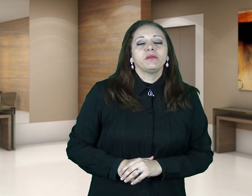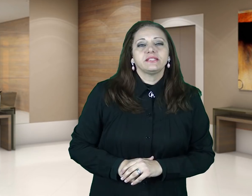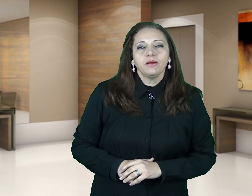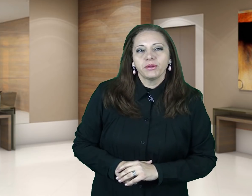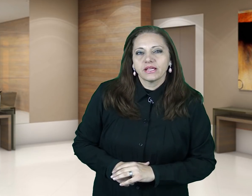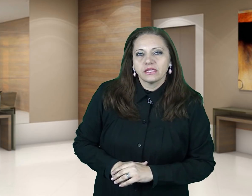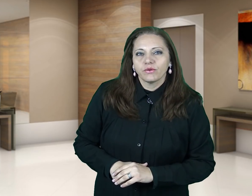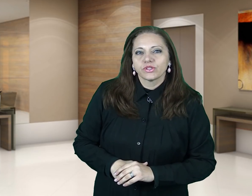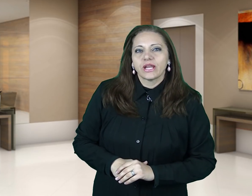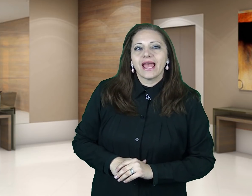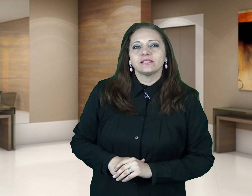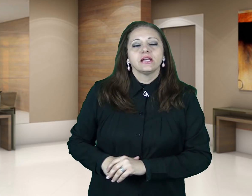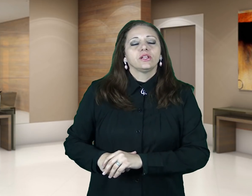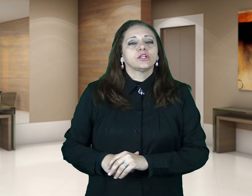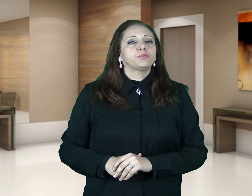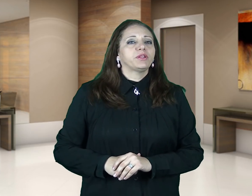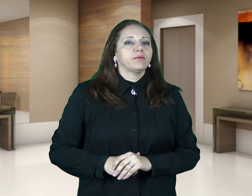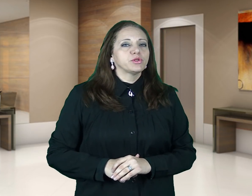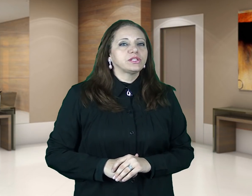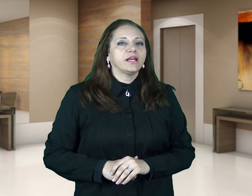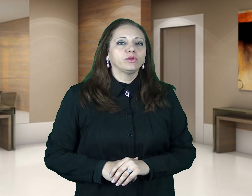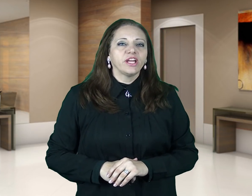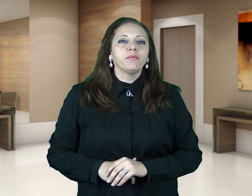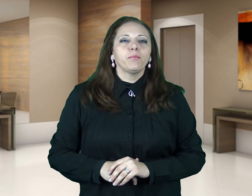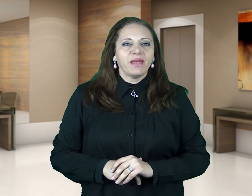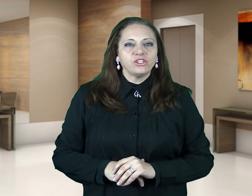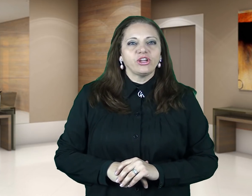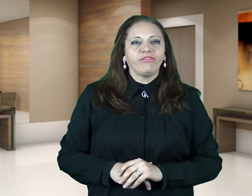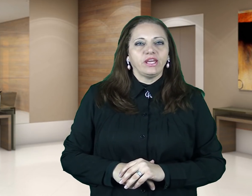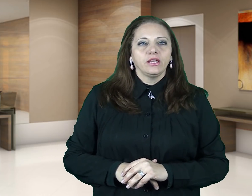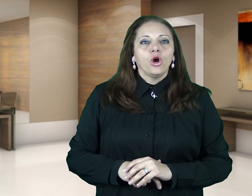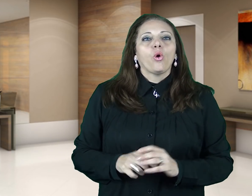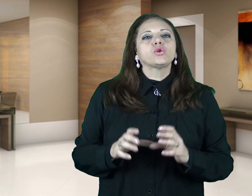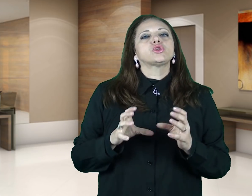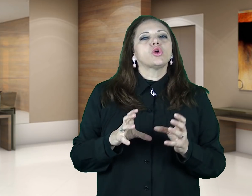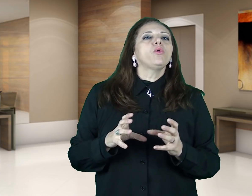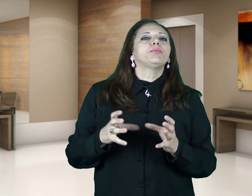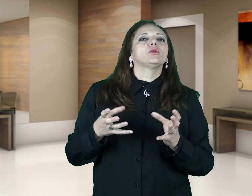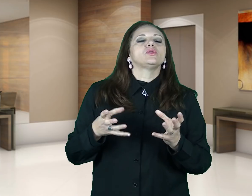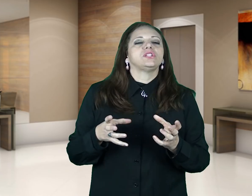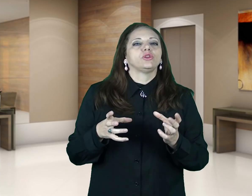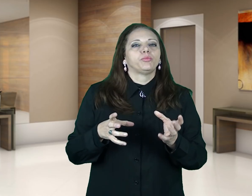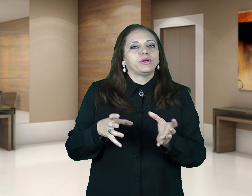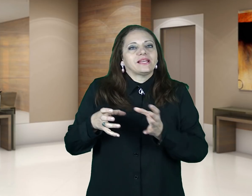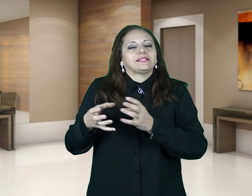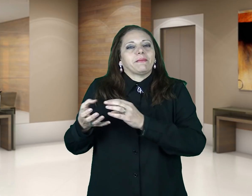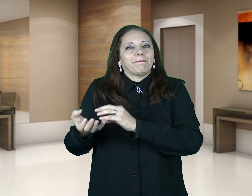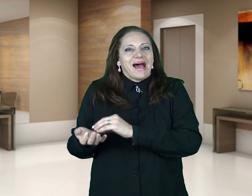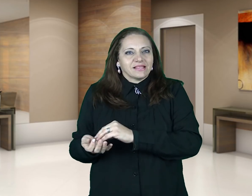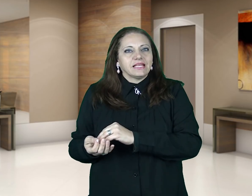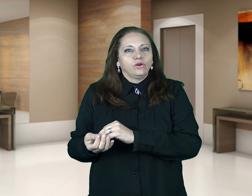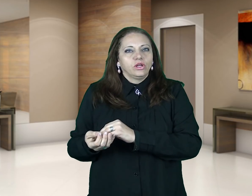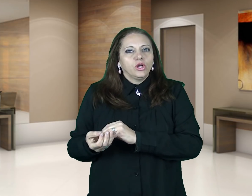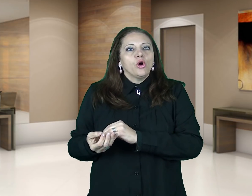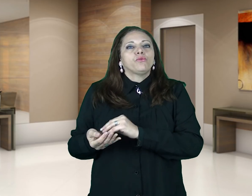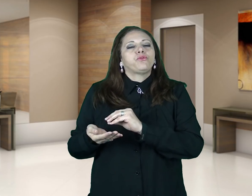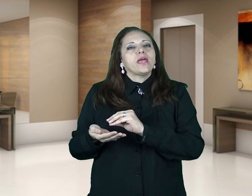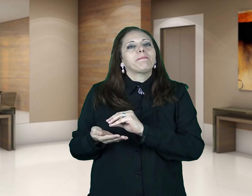Como exemplo, nas línguas orais, nós podemos ter o termo bem-te-vi. O som produzido por esse pássaro foi